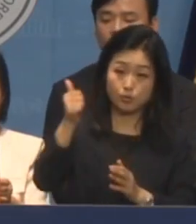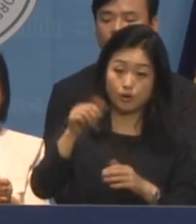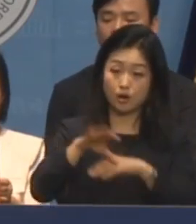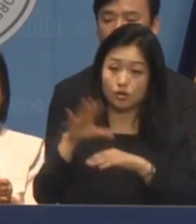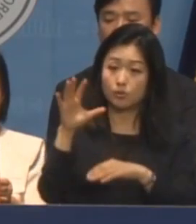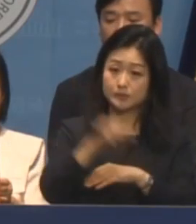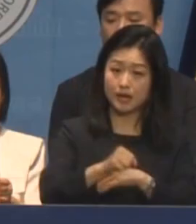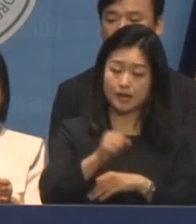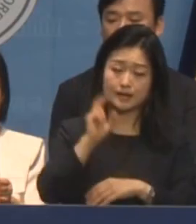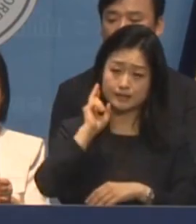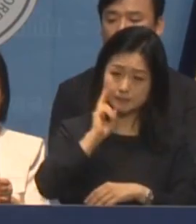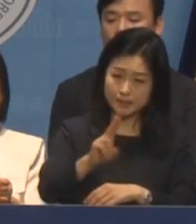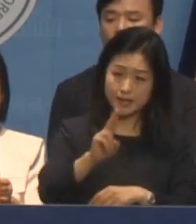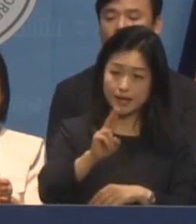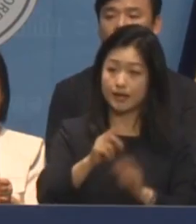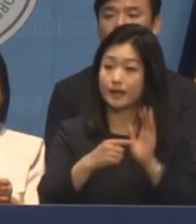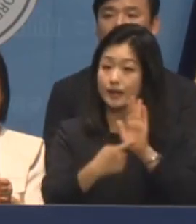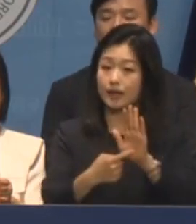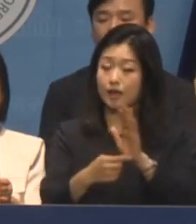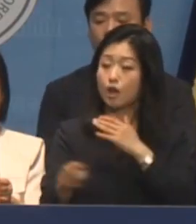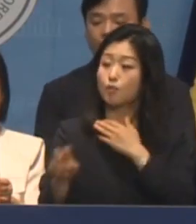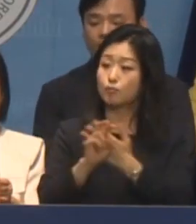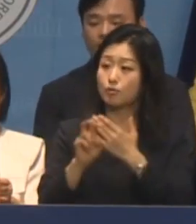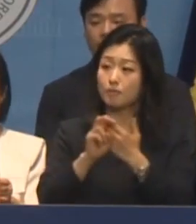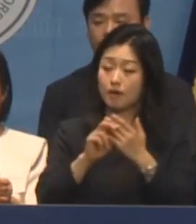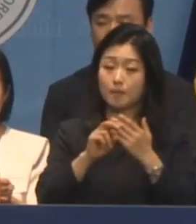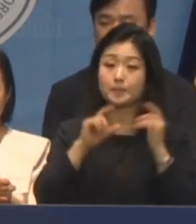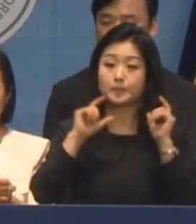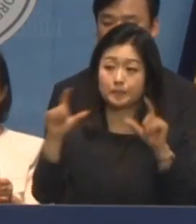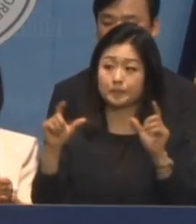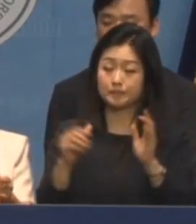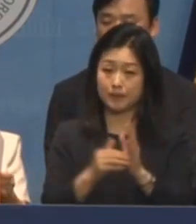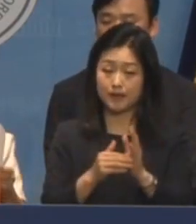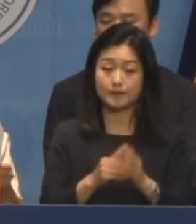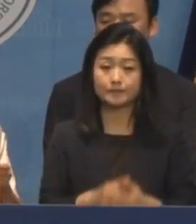장악이 부당하다고 외치고 불법이라고 말하고 있다.